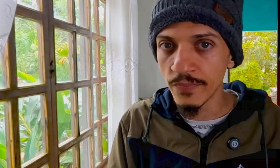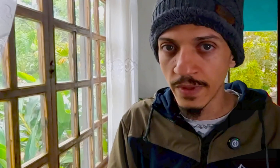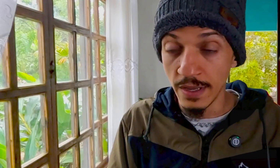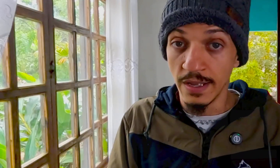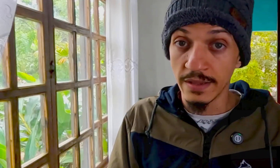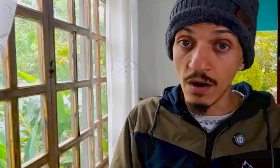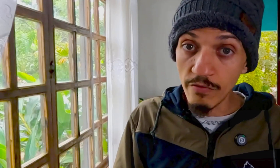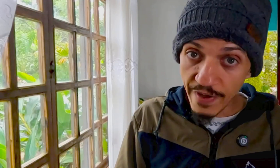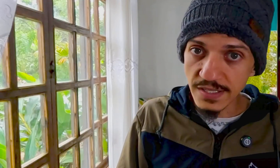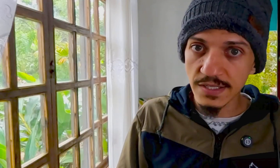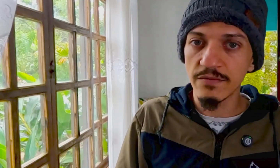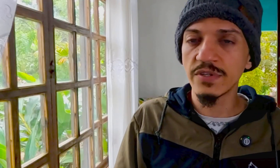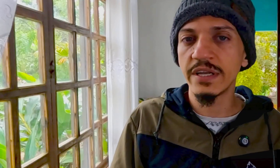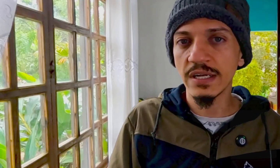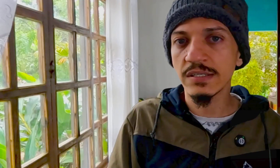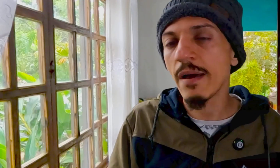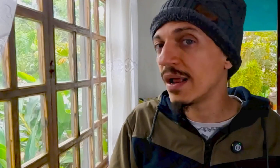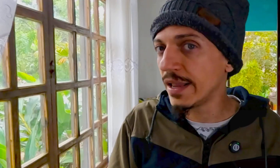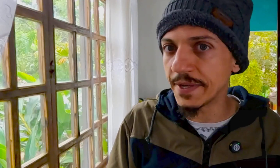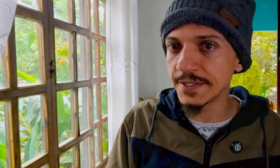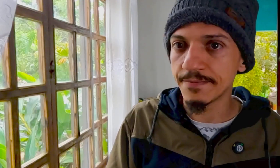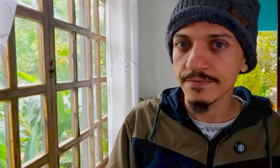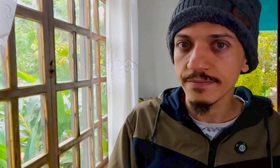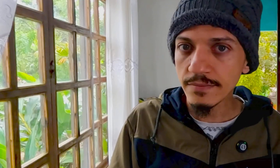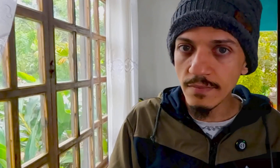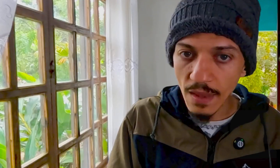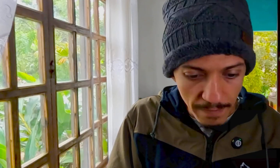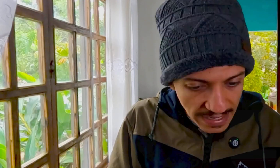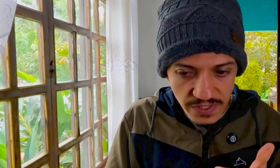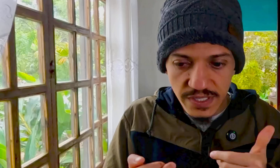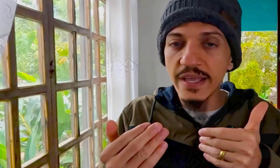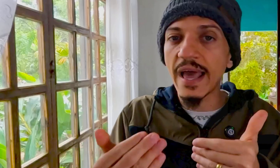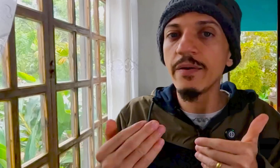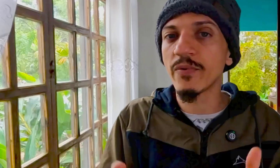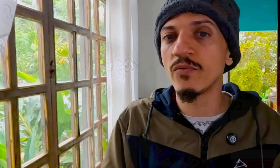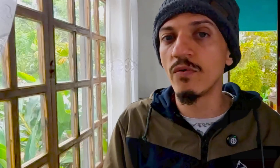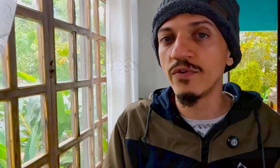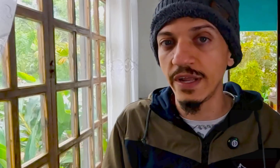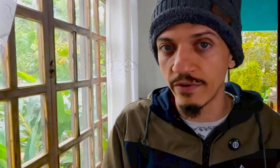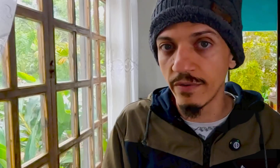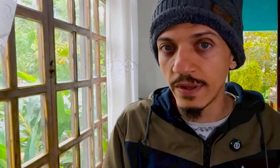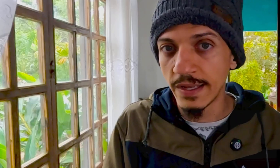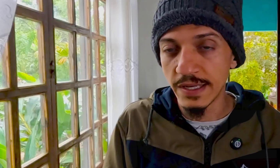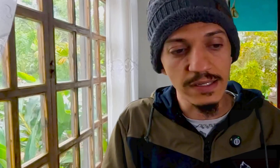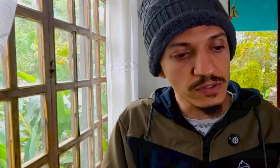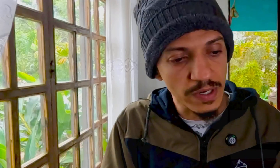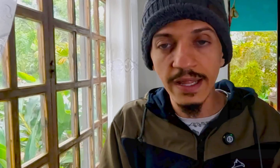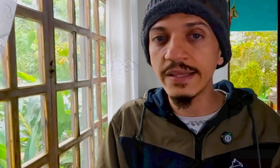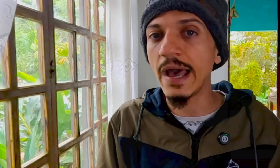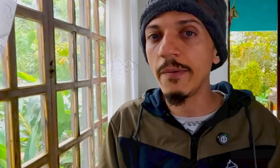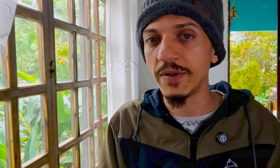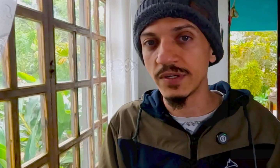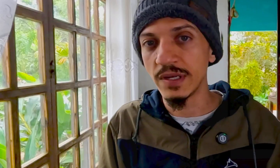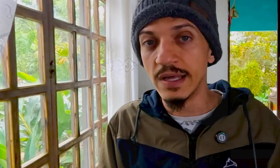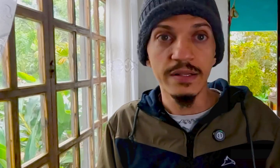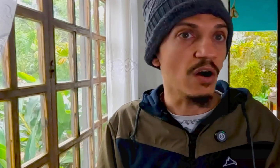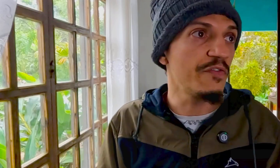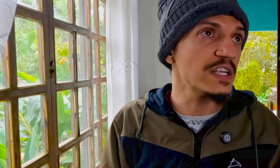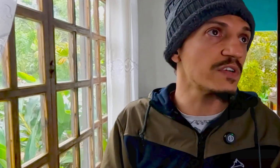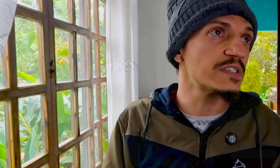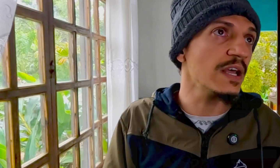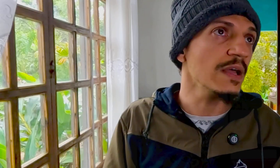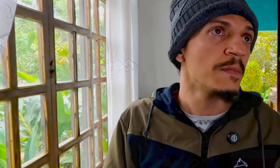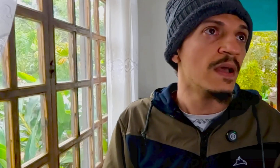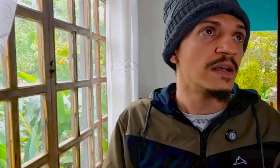ideal. Talvez você já saiba Libras, mas você quer ir para um novo nível, você quer se tornar intérprete.